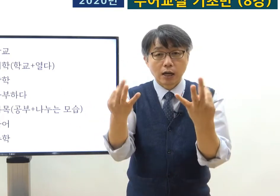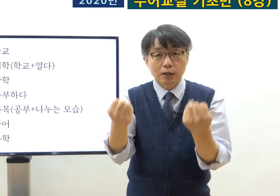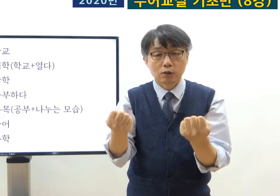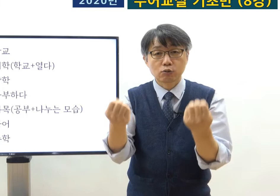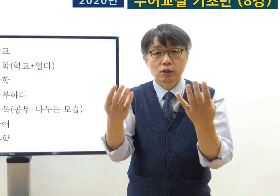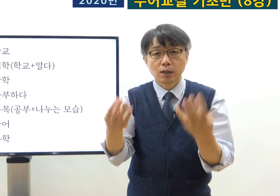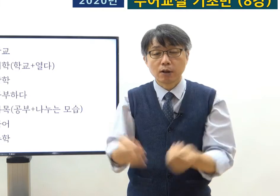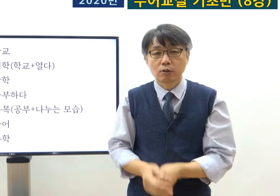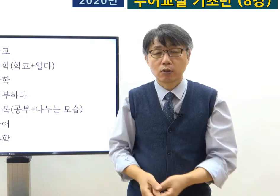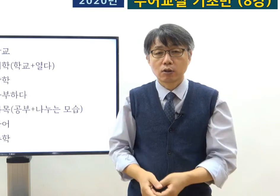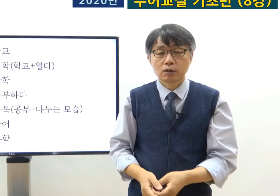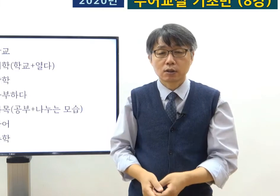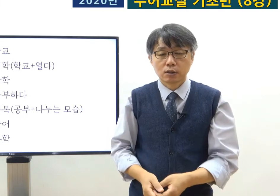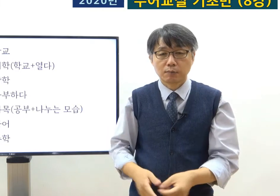하나씩 둘씩 세면 됩니다.